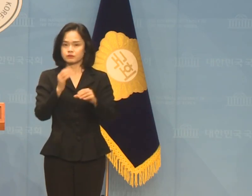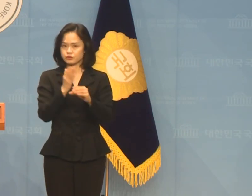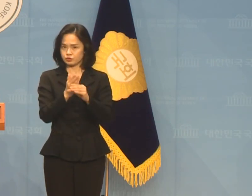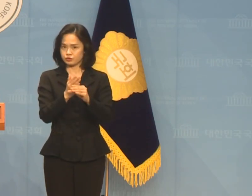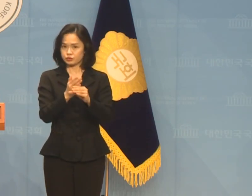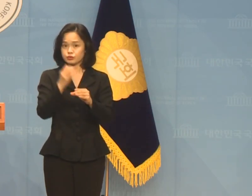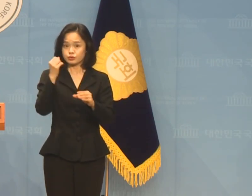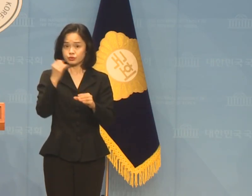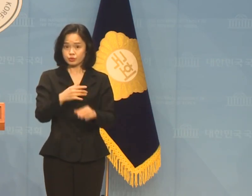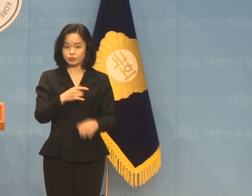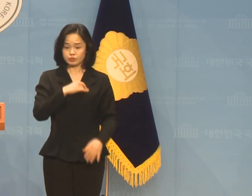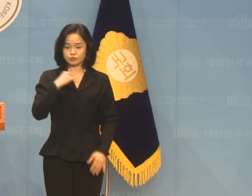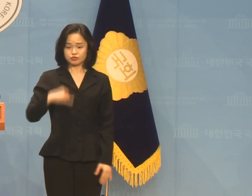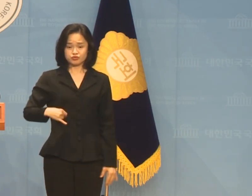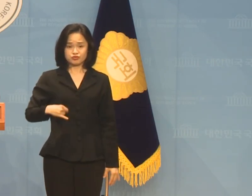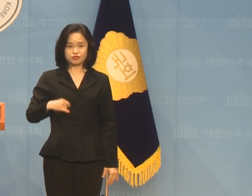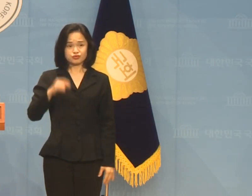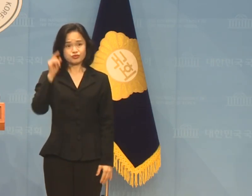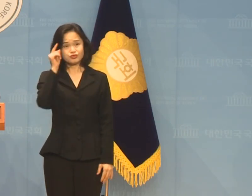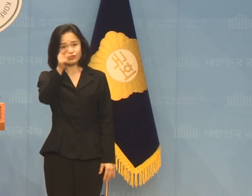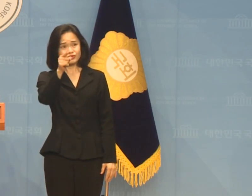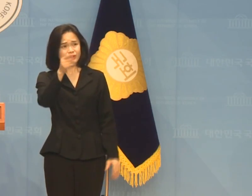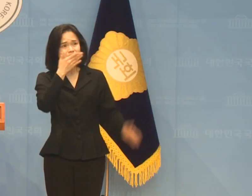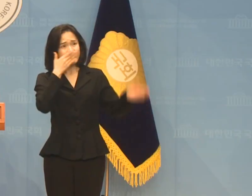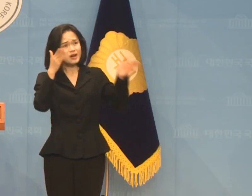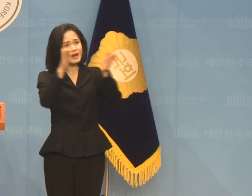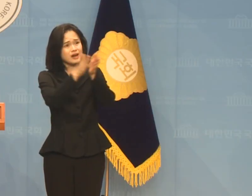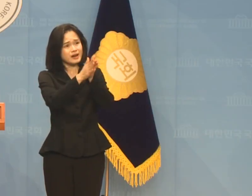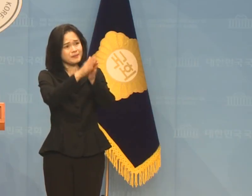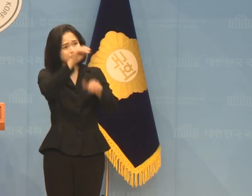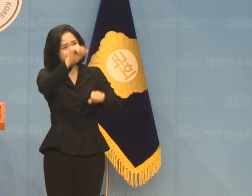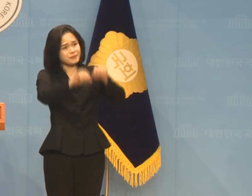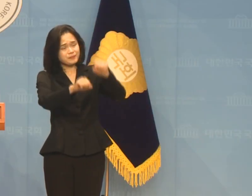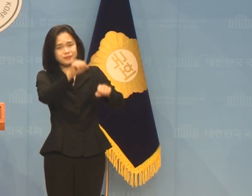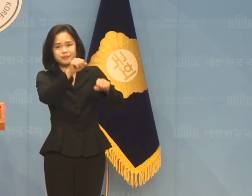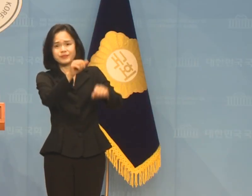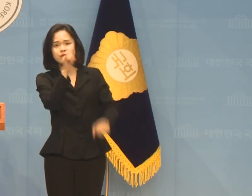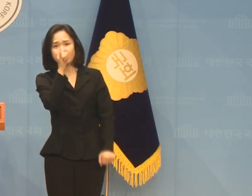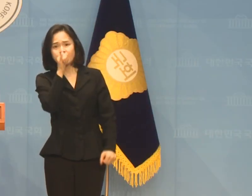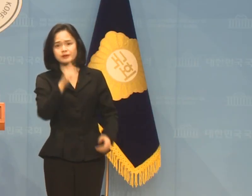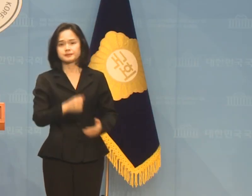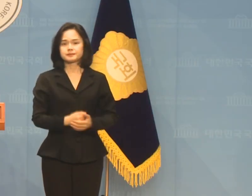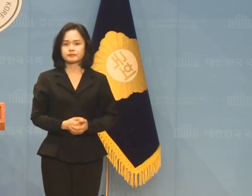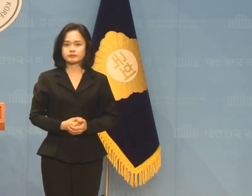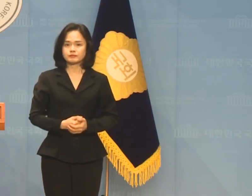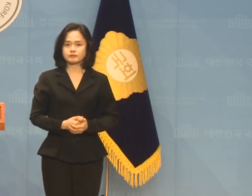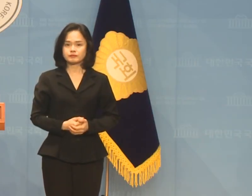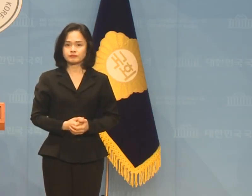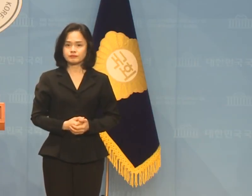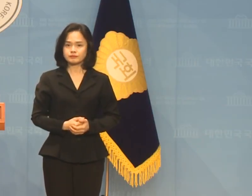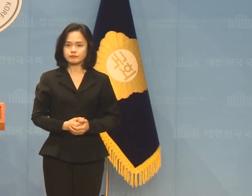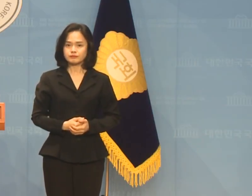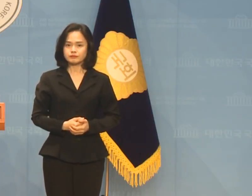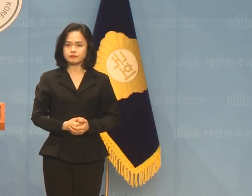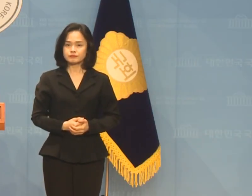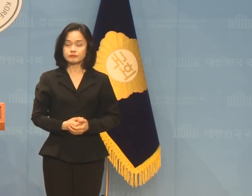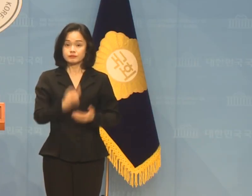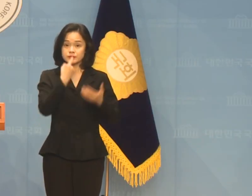중국인들까지도 뻔뻔스럽게 가세하고 있습니다. 지금 민주당은 대통령의